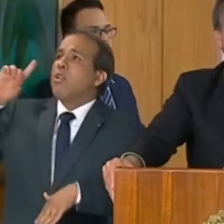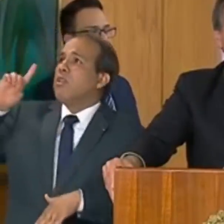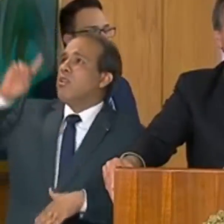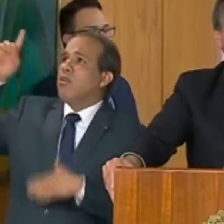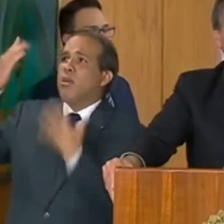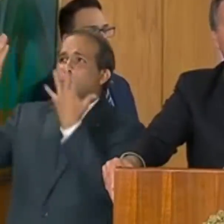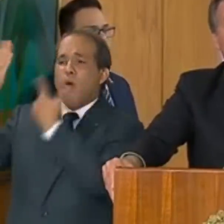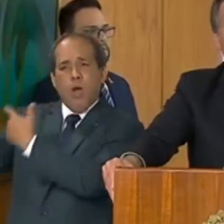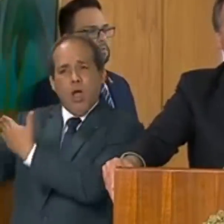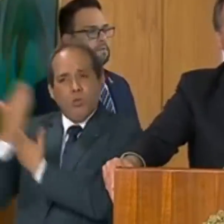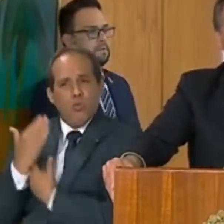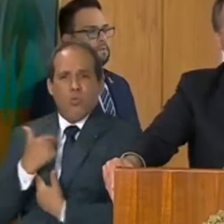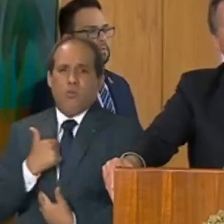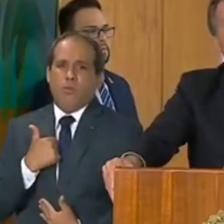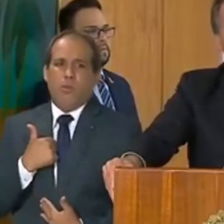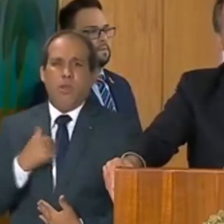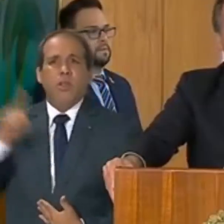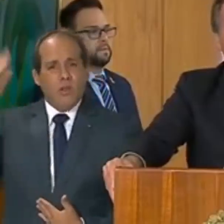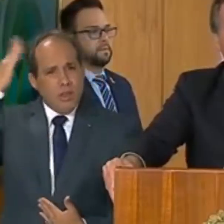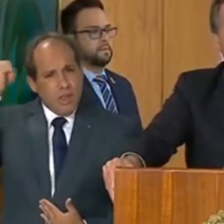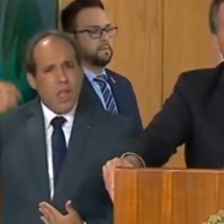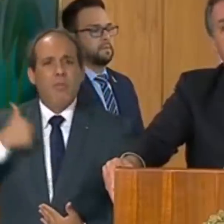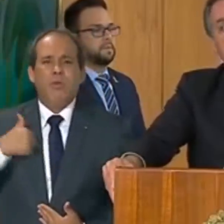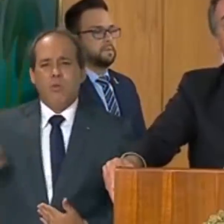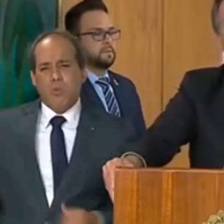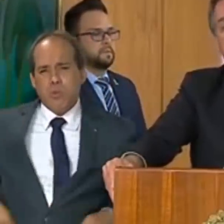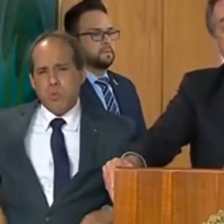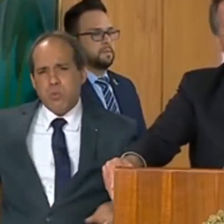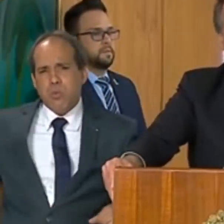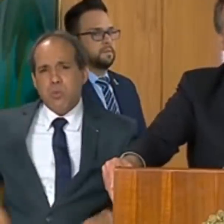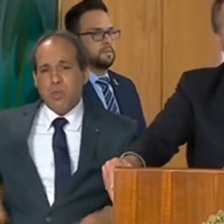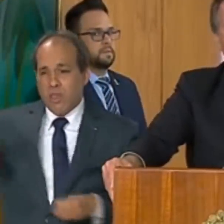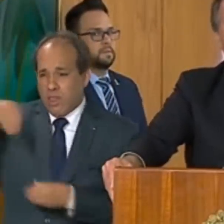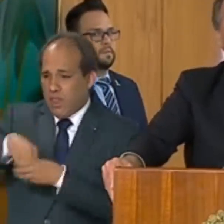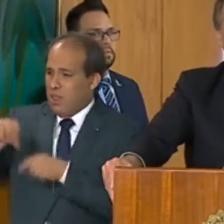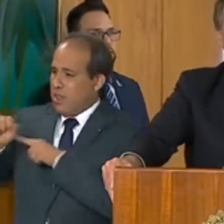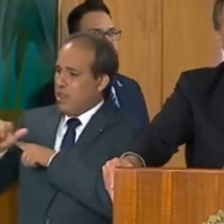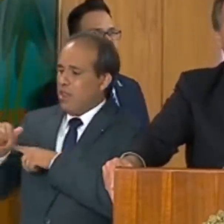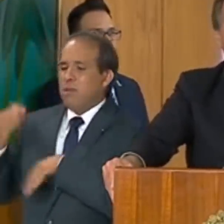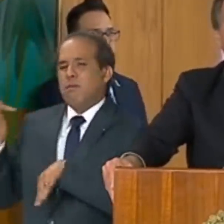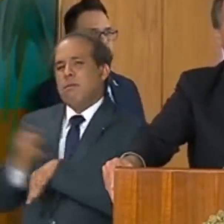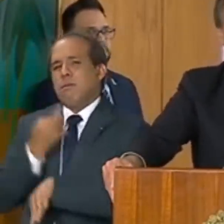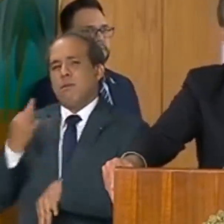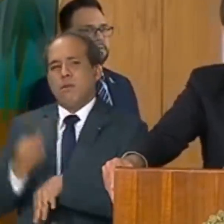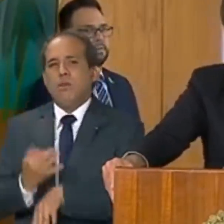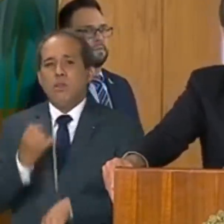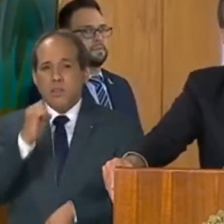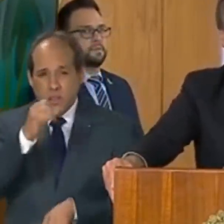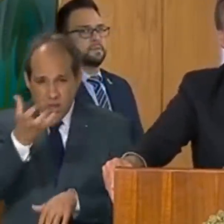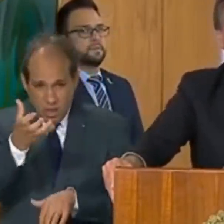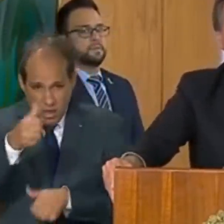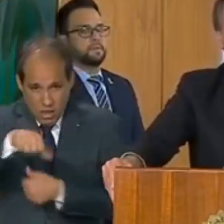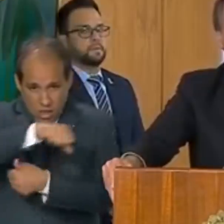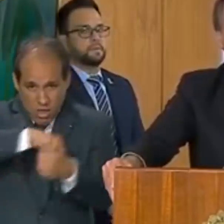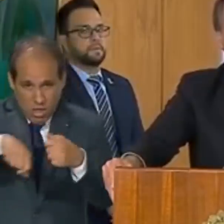que eu já passei e passo dentro dessa sala aqui. Não queiro a minha cadeira.